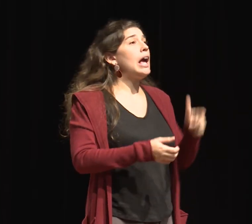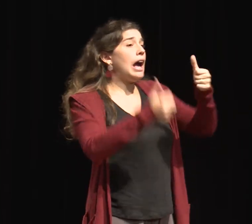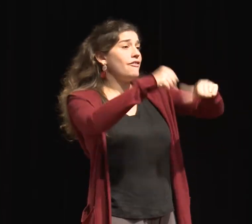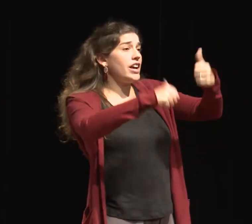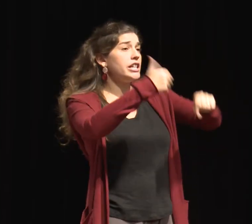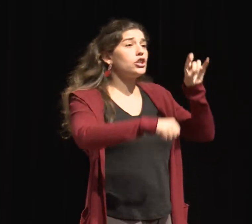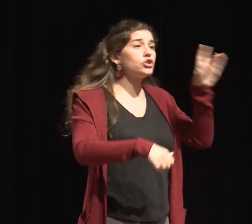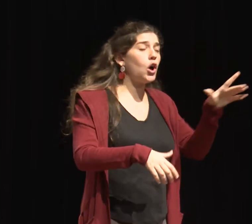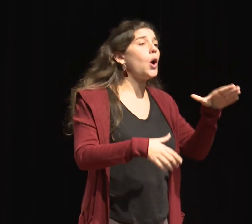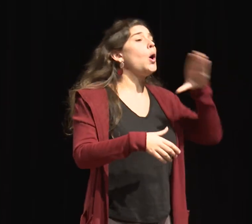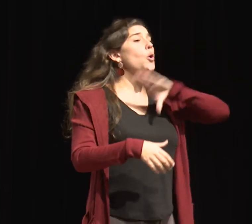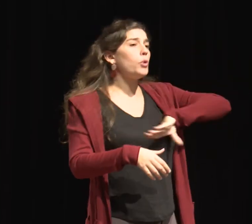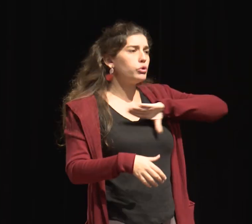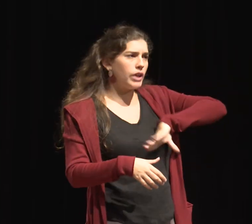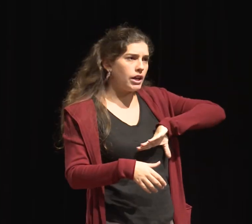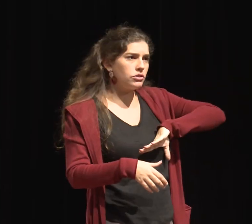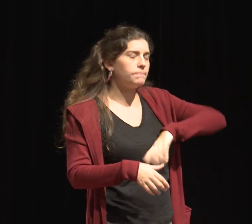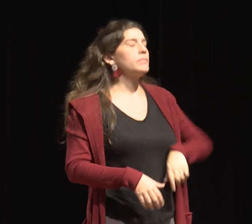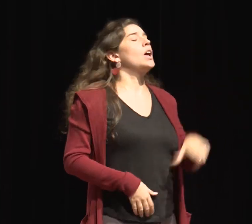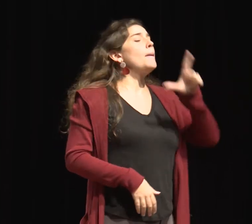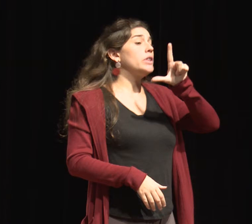E, às vezes, o professor ouvinte avalia só o português,